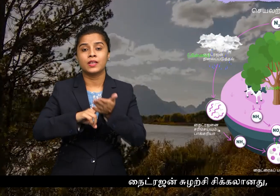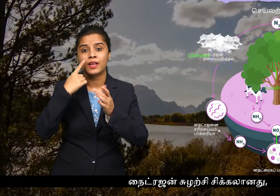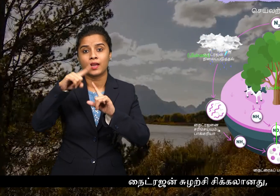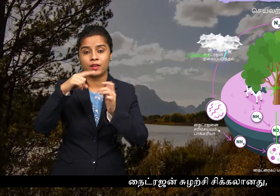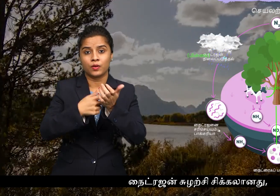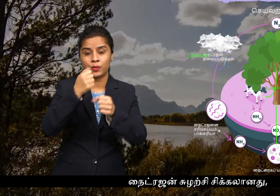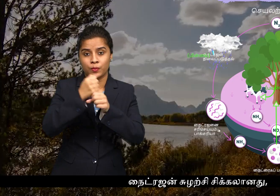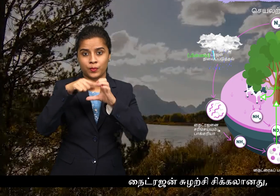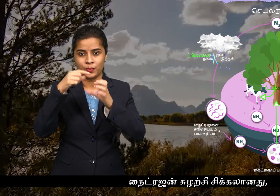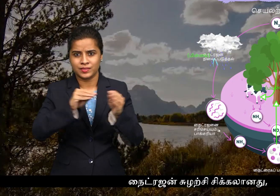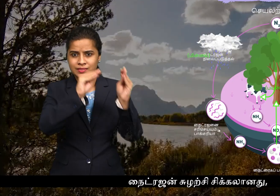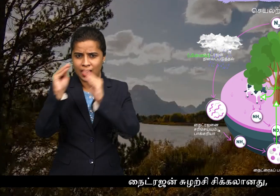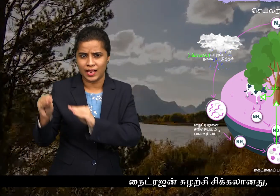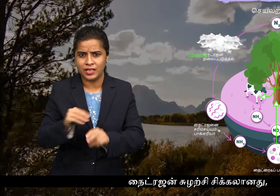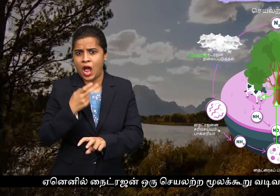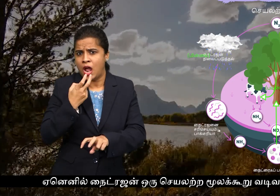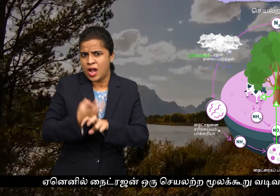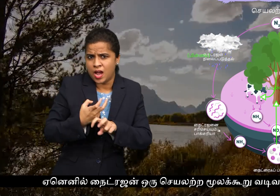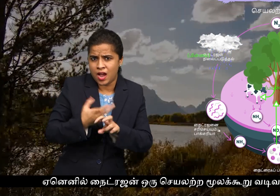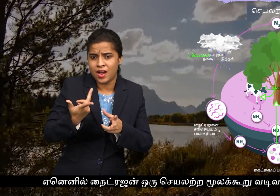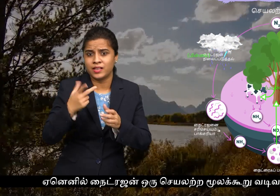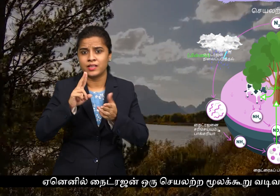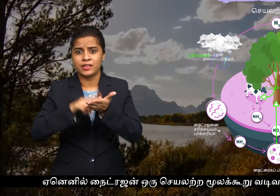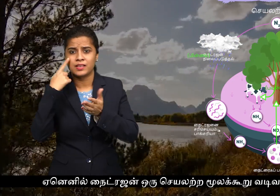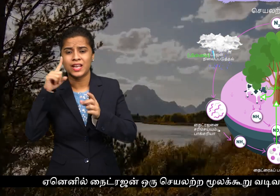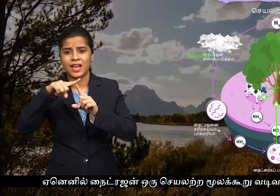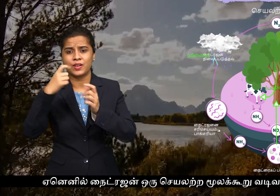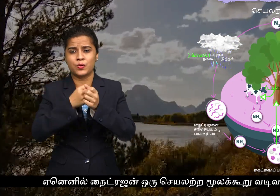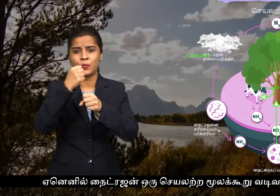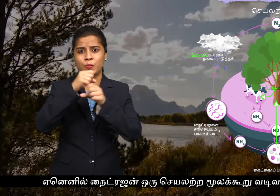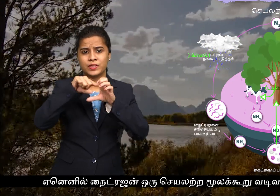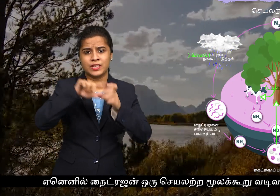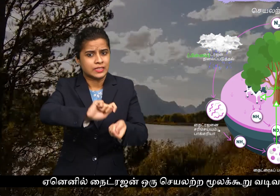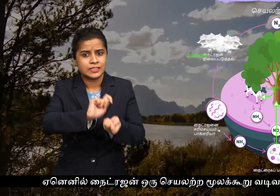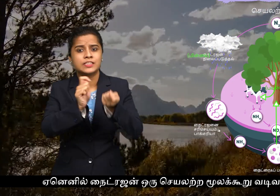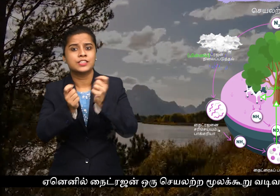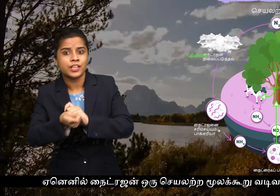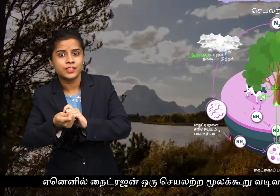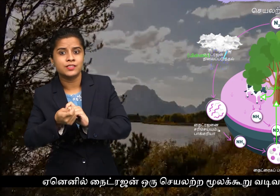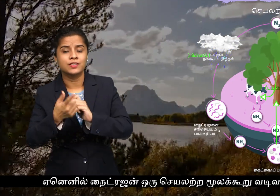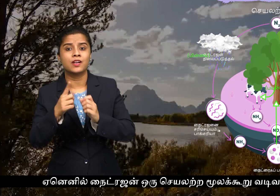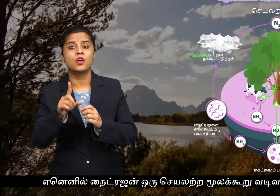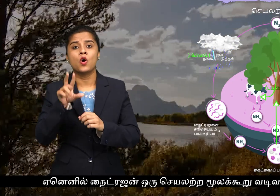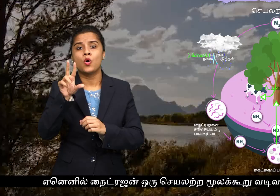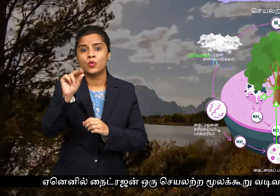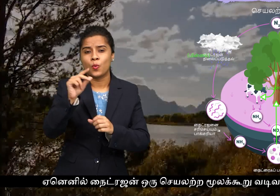நைட்ரஜன் சுழற்சி சிக்கலானது, ஏனெனில் நைட்ரஜன் ஒரு செயலற்ற மூலக்கூறு வடிவத்திலிருந்து,